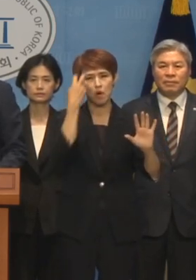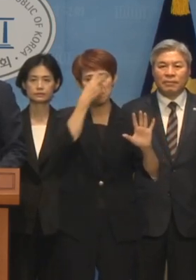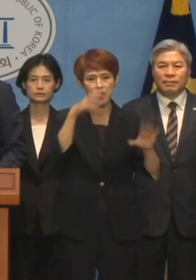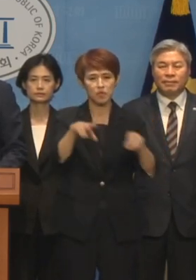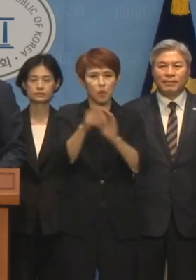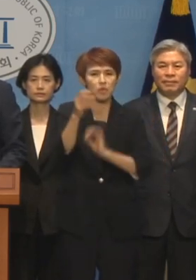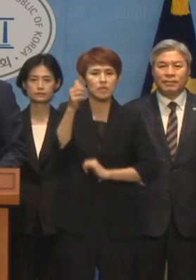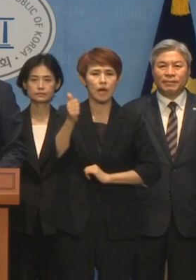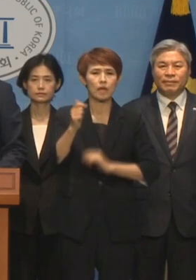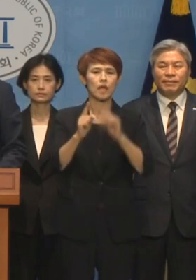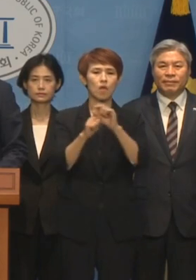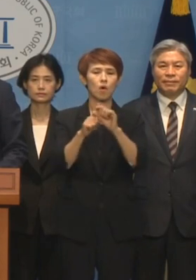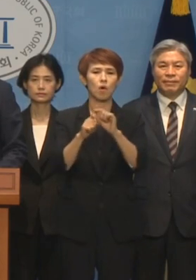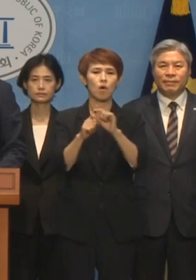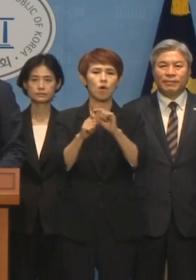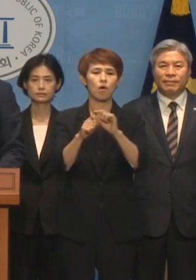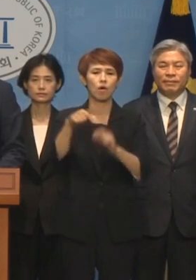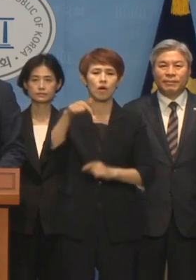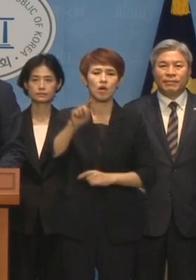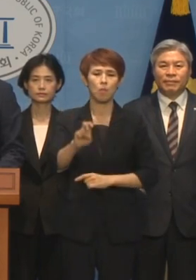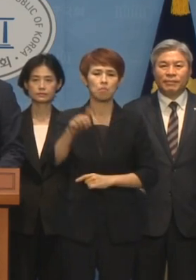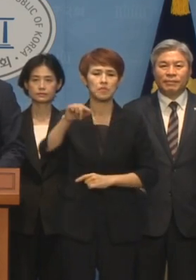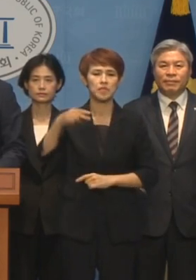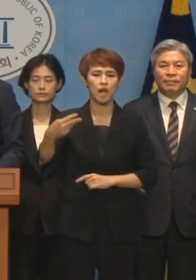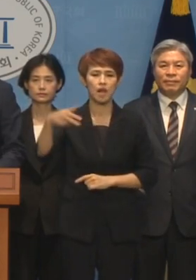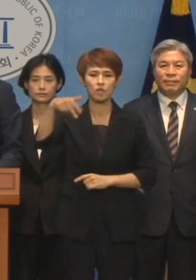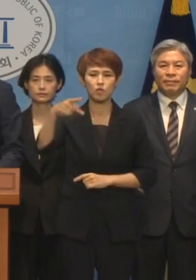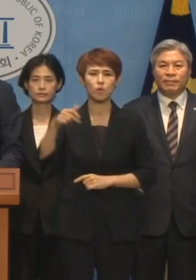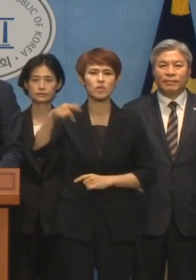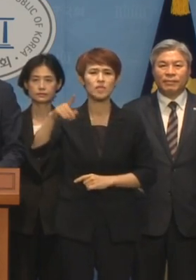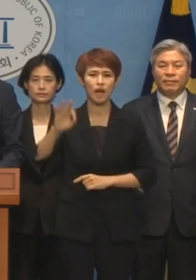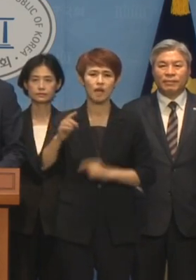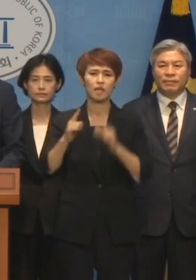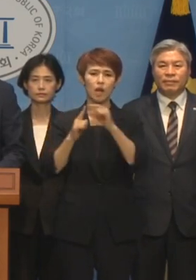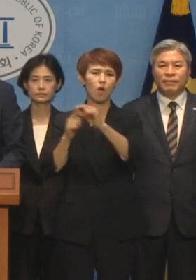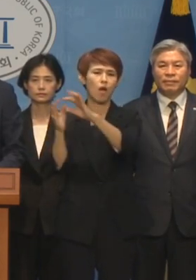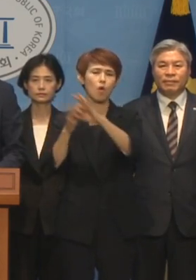검찰총장이란 단어를 유지해야 됩니다. 이런 점에서 추후 개헌 특위에서